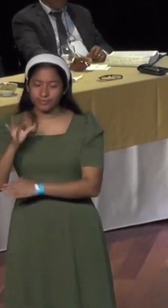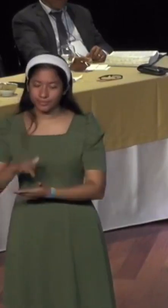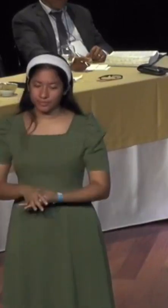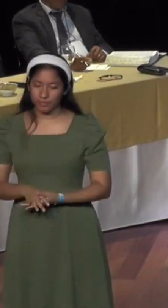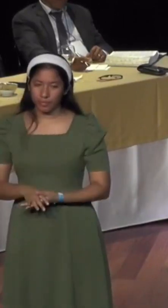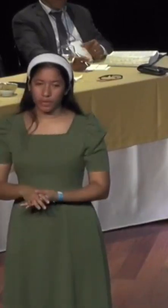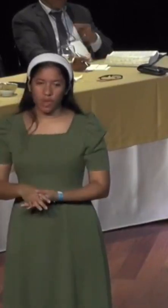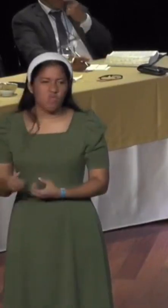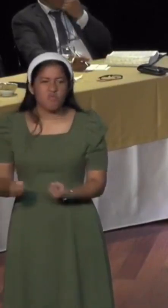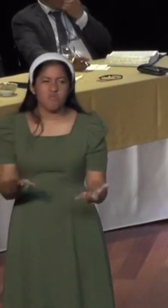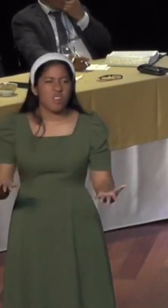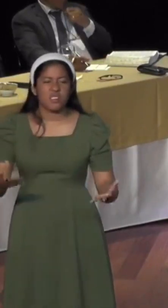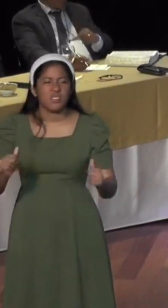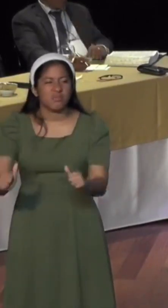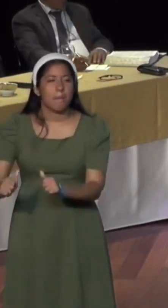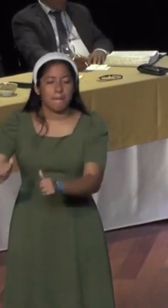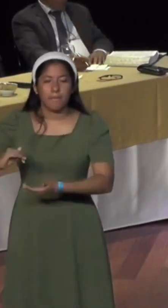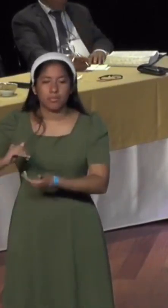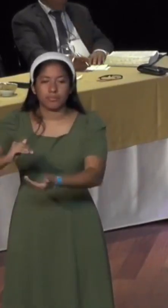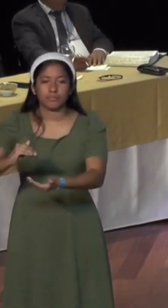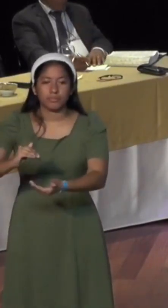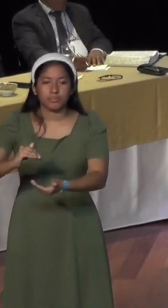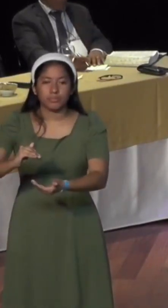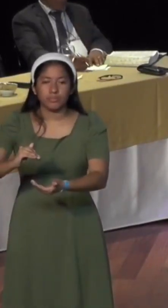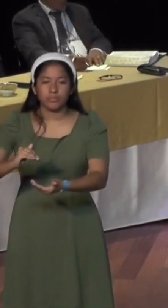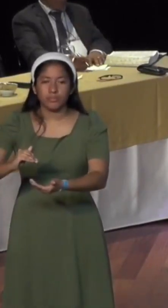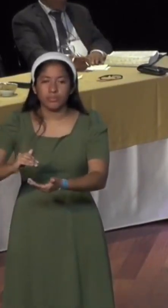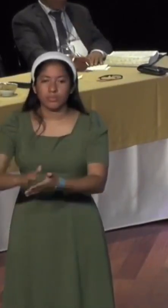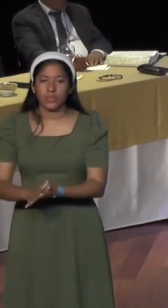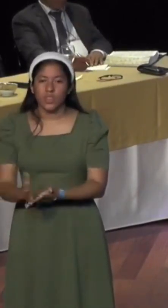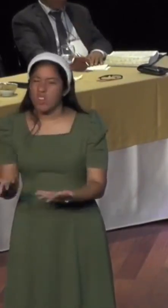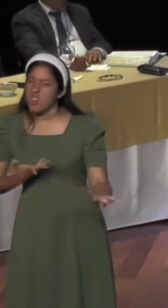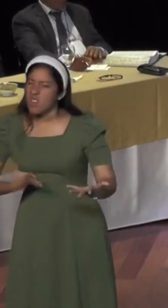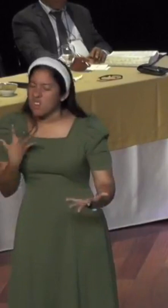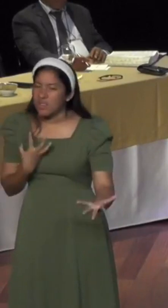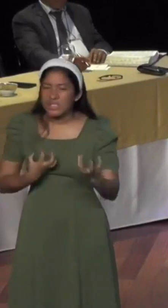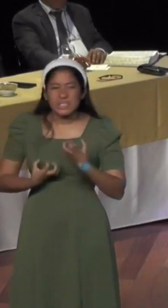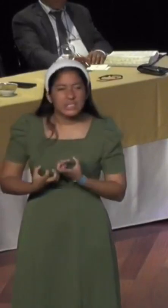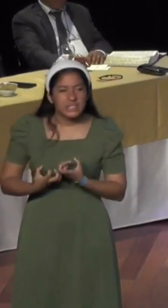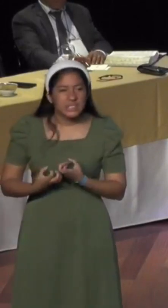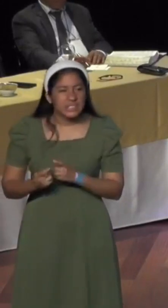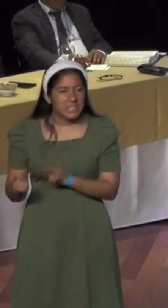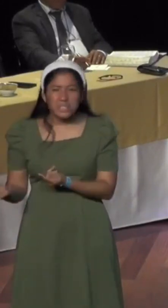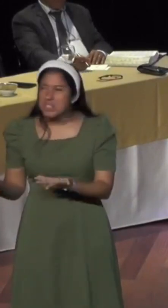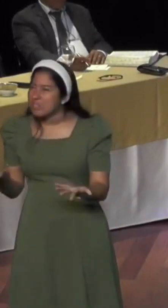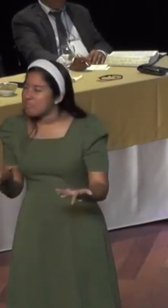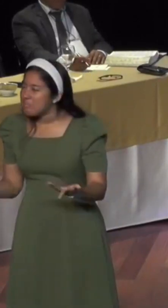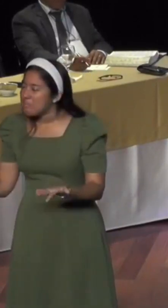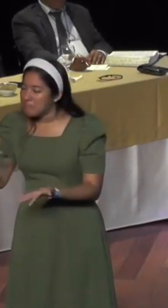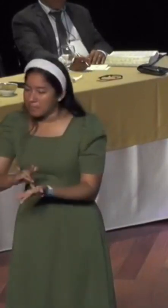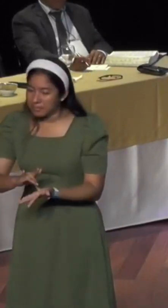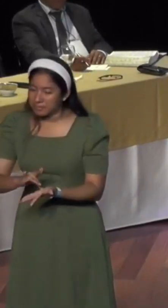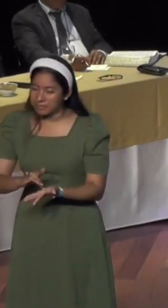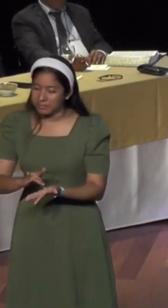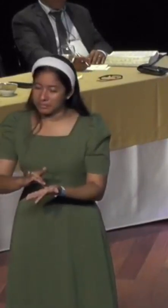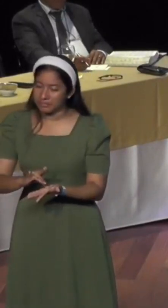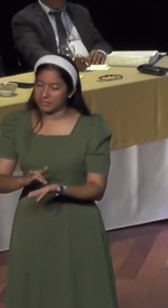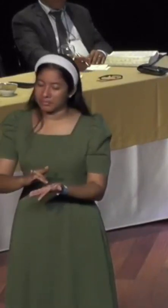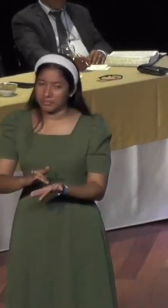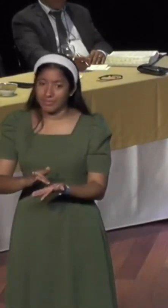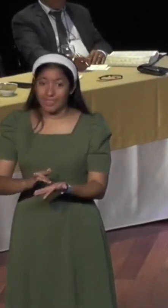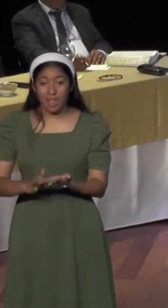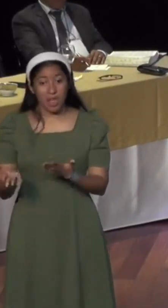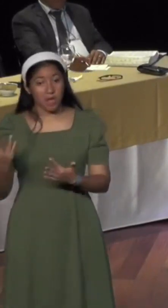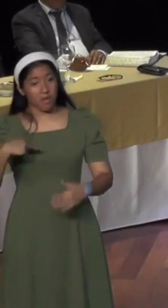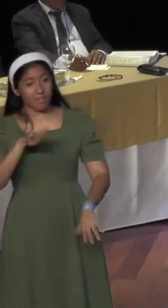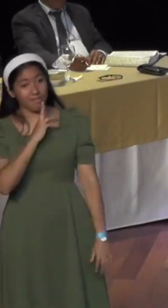¿Cuál es el mejor regalo que tienes? What is your purpose you can hear? ¿Con qué propósito vienes? Y yo le